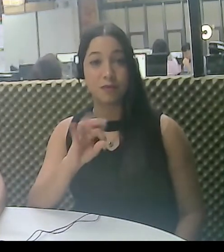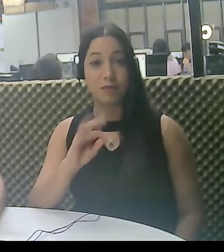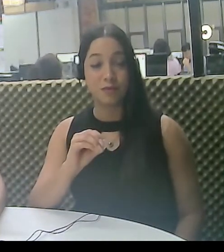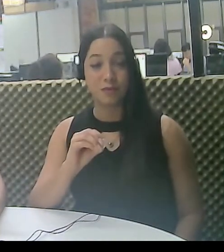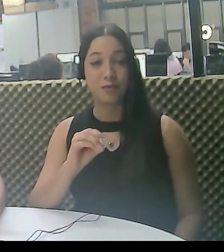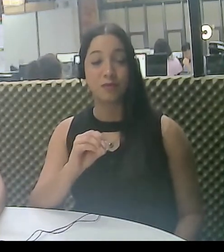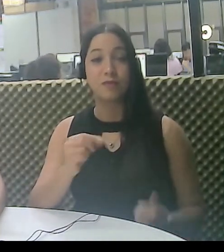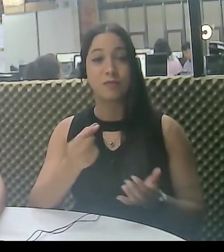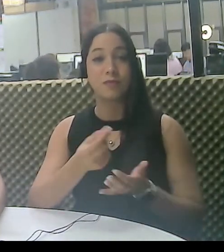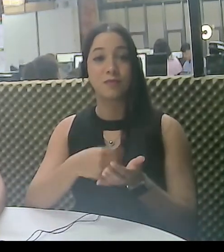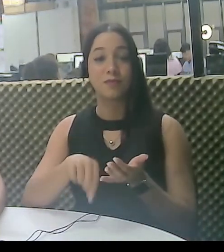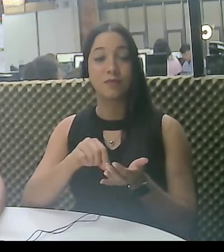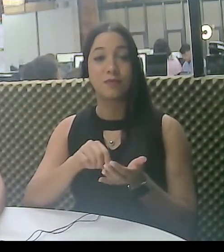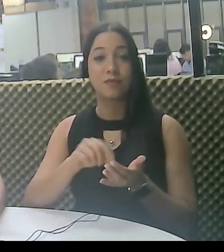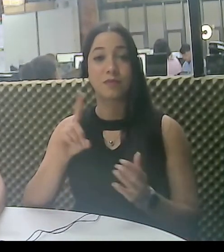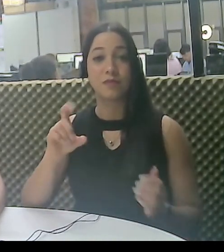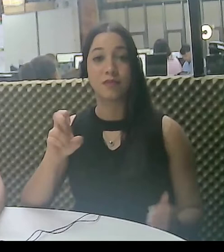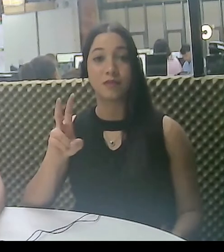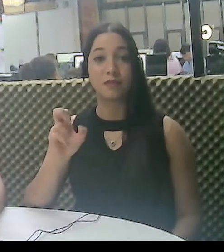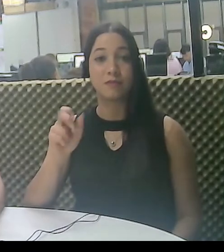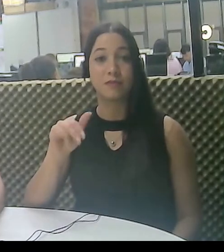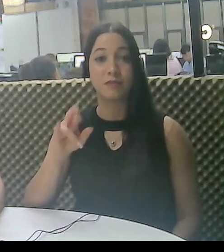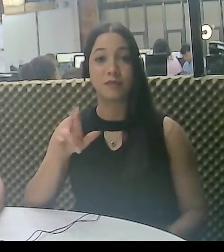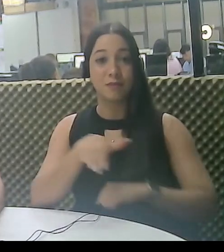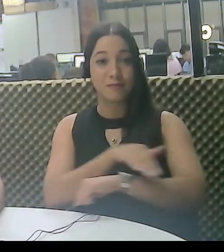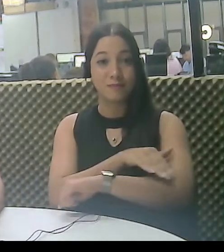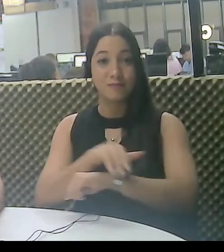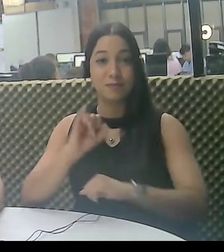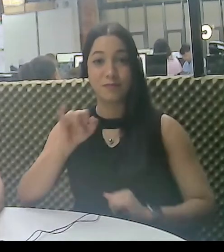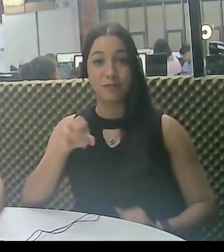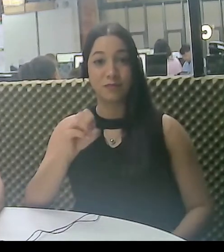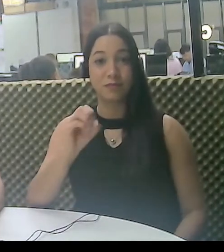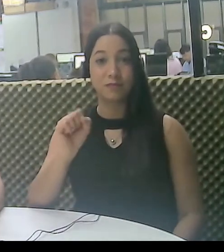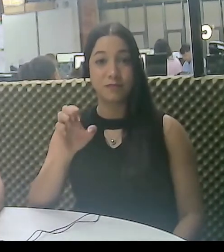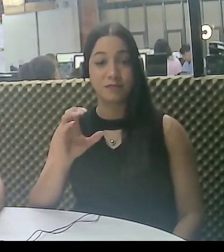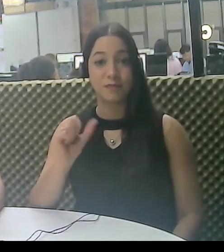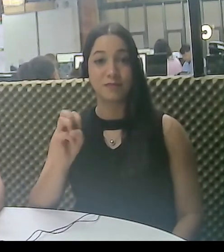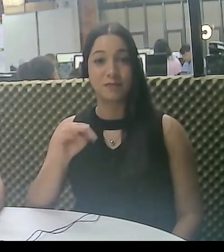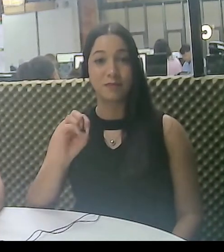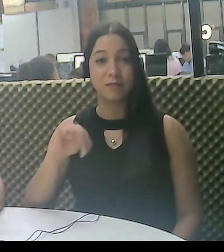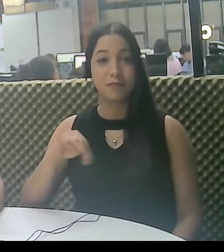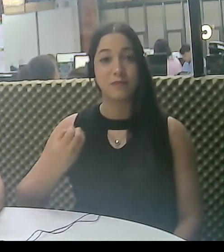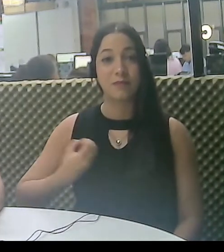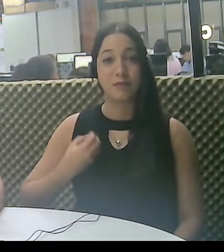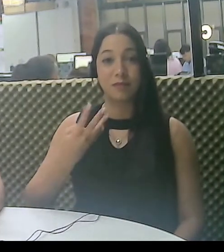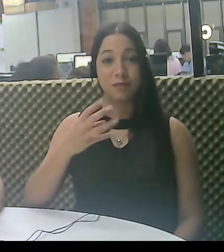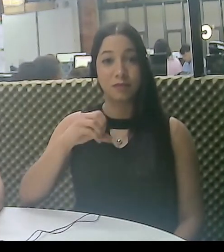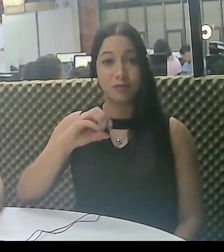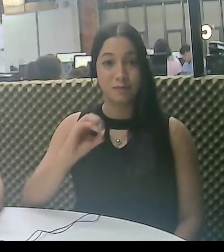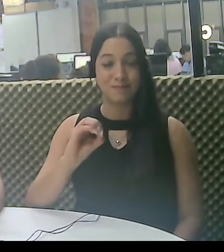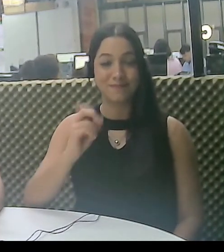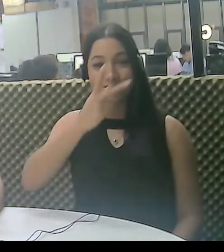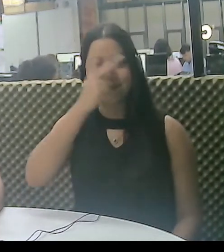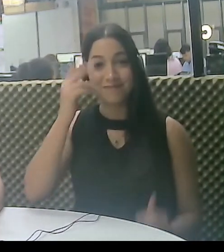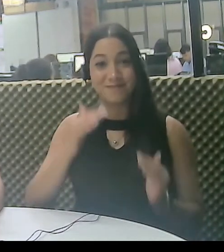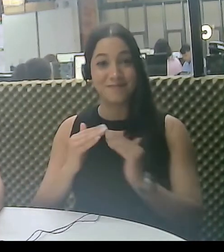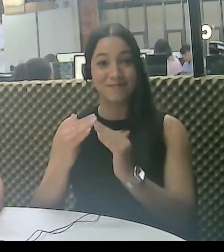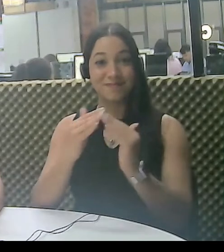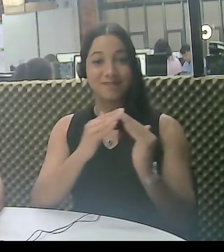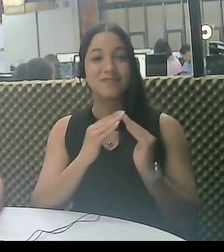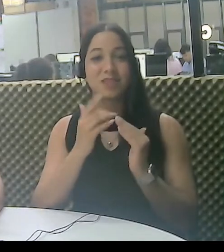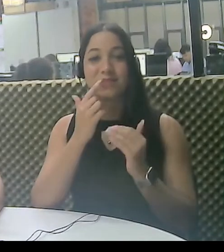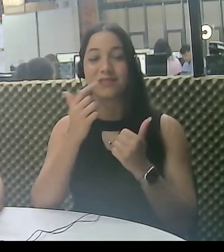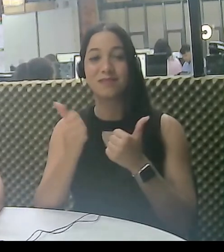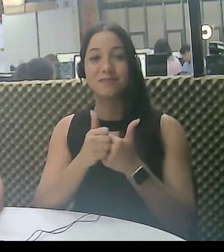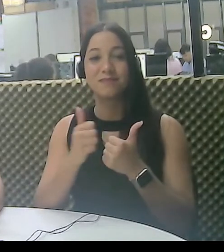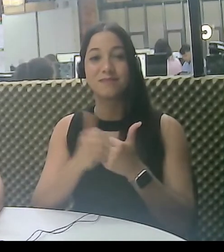cadastro pode ser feito com o Devanir, na Avenida José Camim, número 490. Agora, para quem mora ou reside